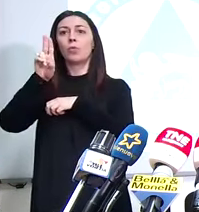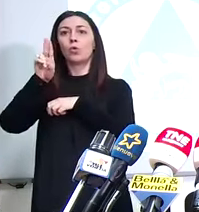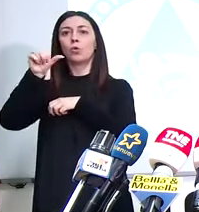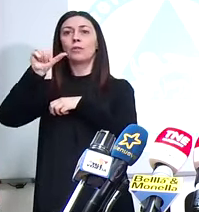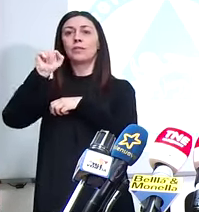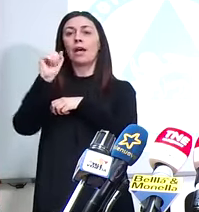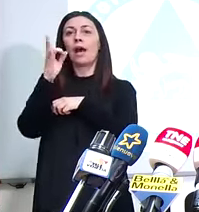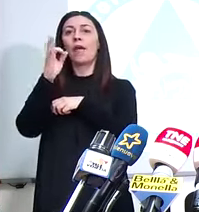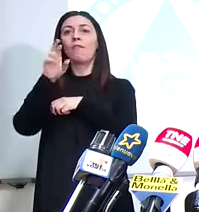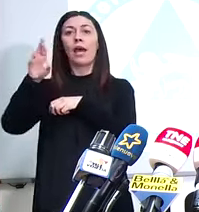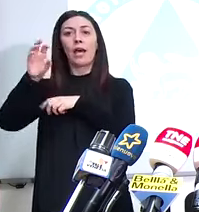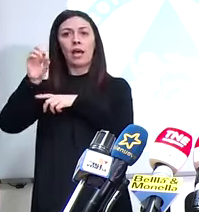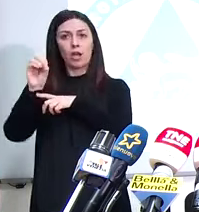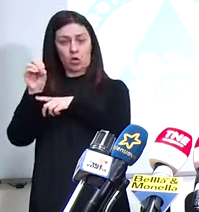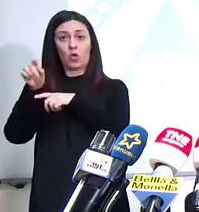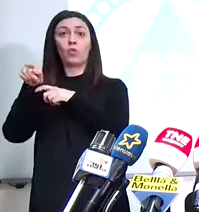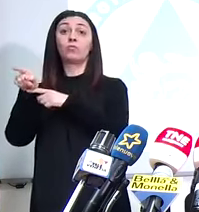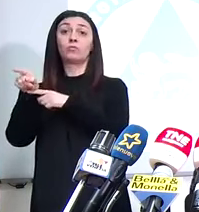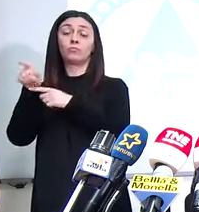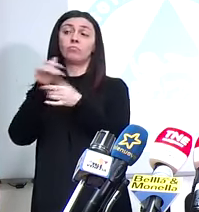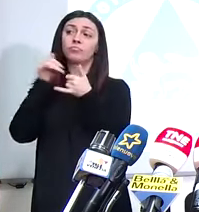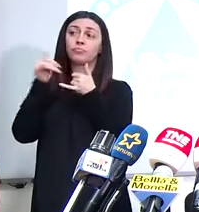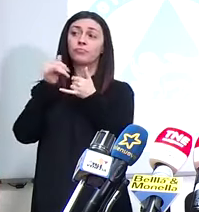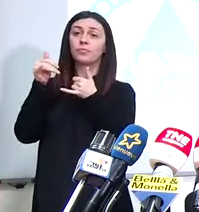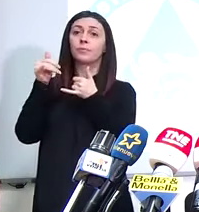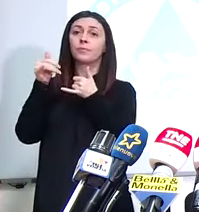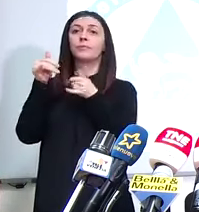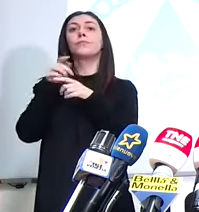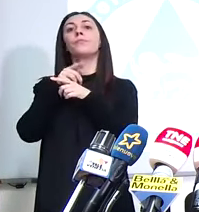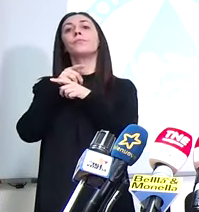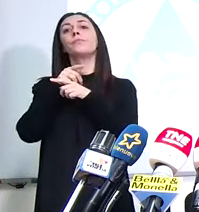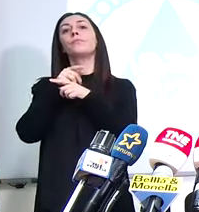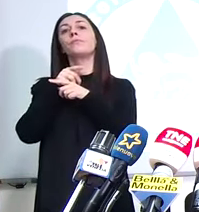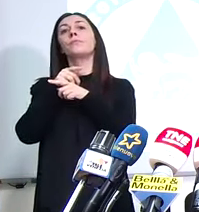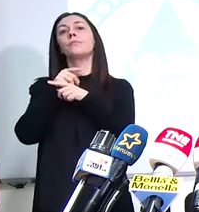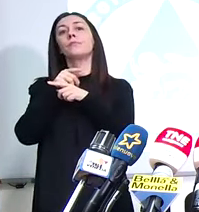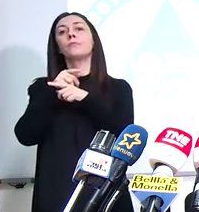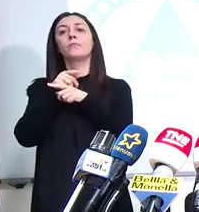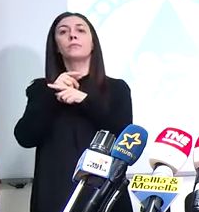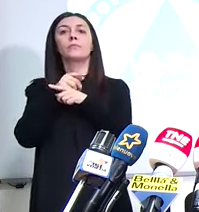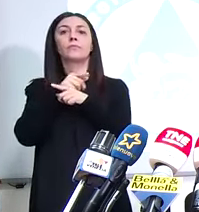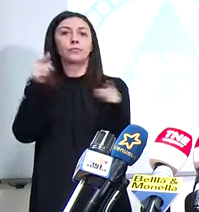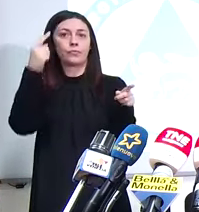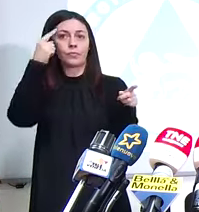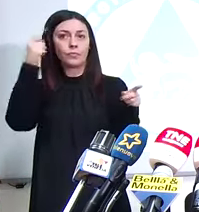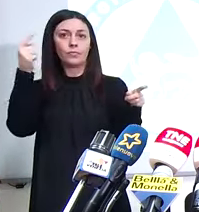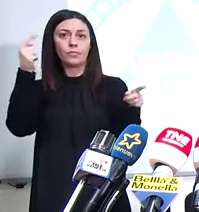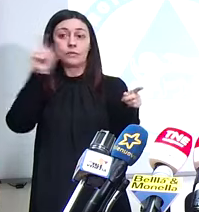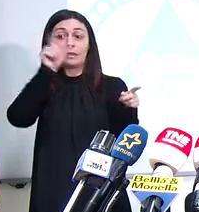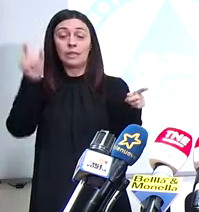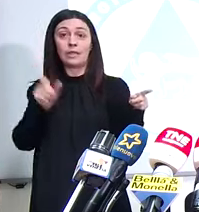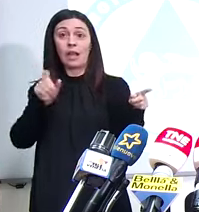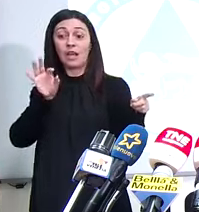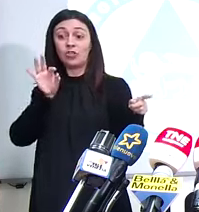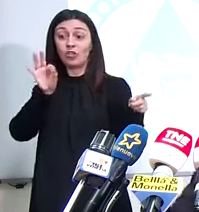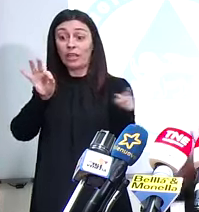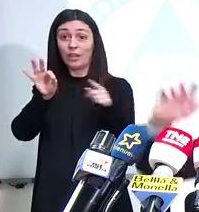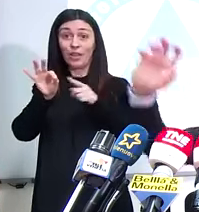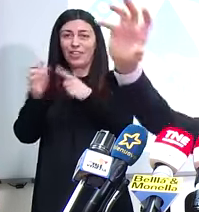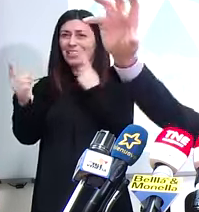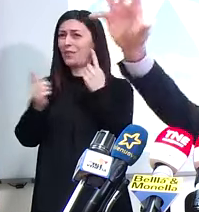personalità voi sapete abbiamo il centro italia con che ha dato vita a un altro bacino fino a dicembre